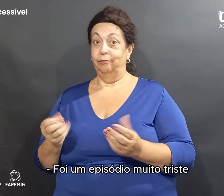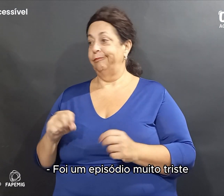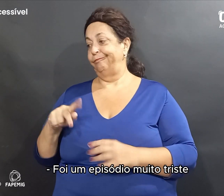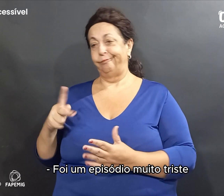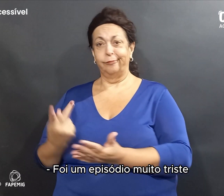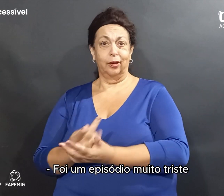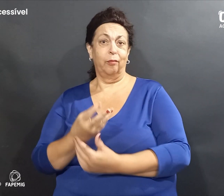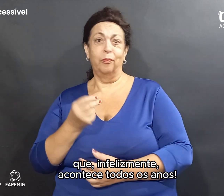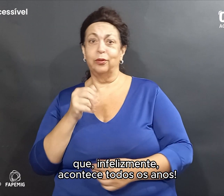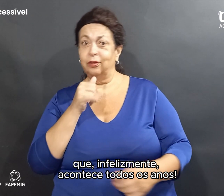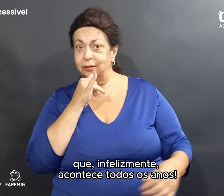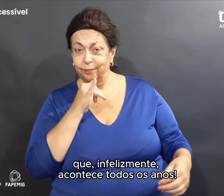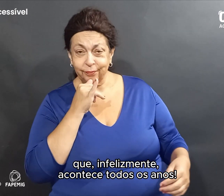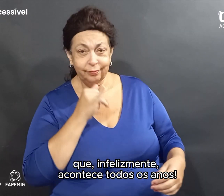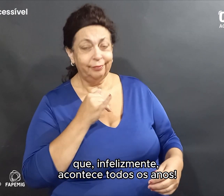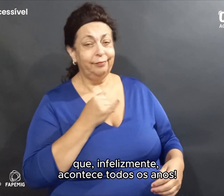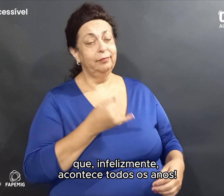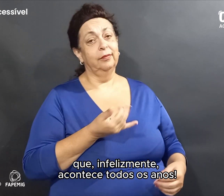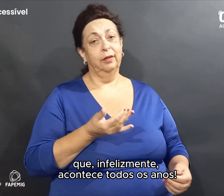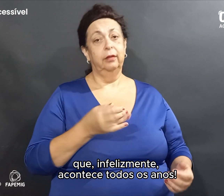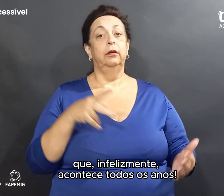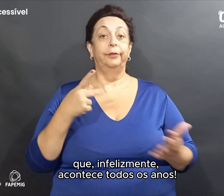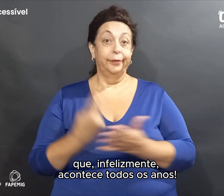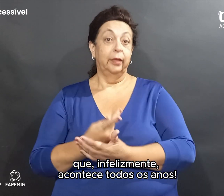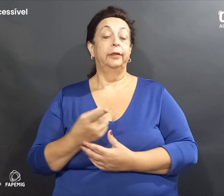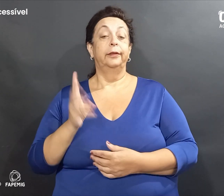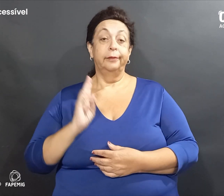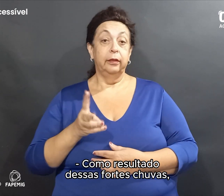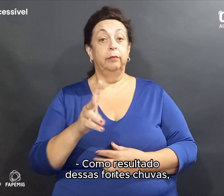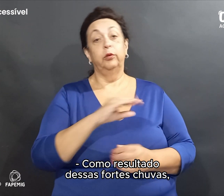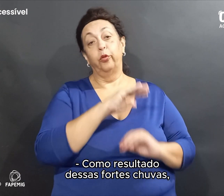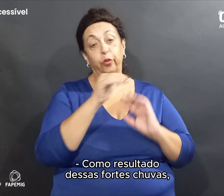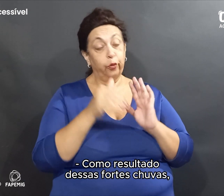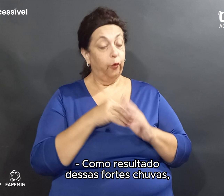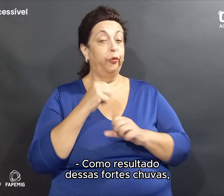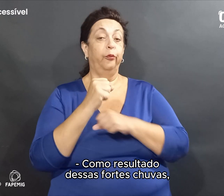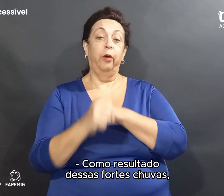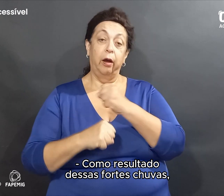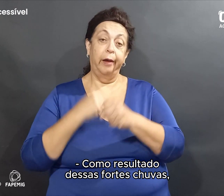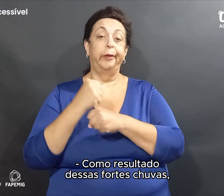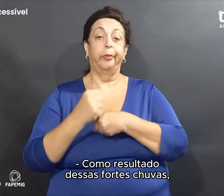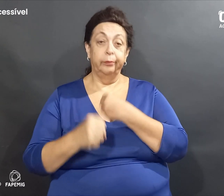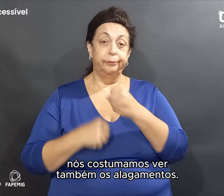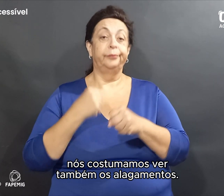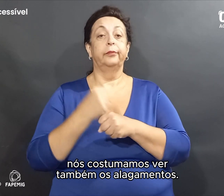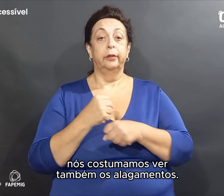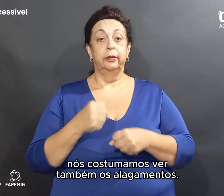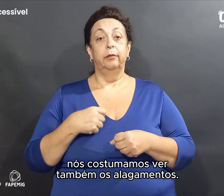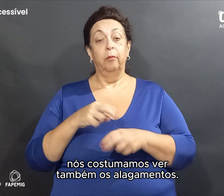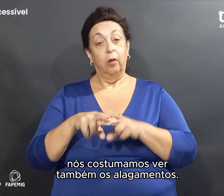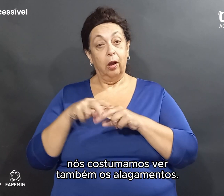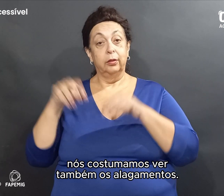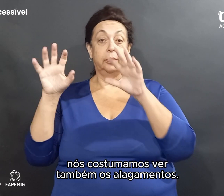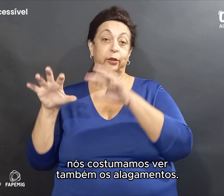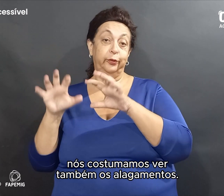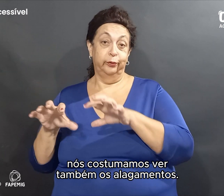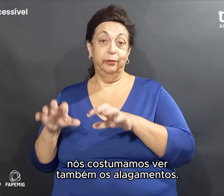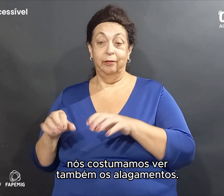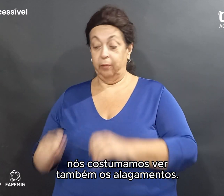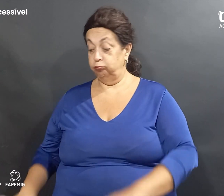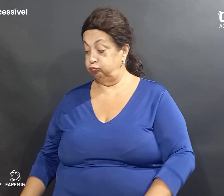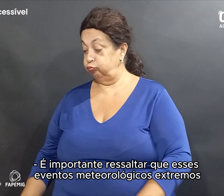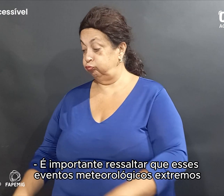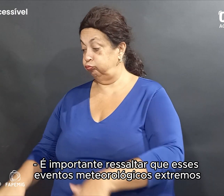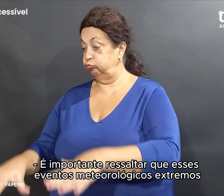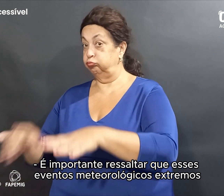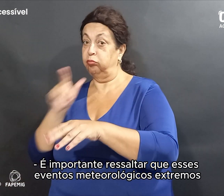episódio muito triste que, infelizmente, acontece todos os anos. Como resultado dessas fortes chuvas, nós costumamos ver também os alagamentos,